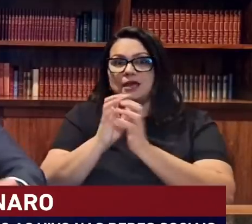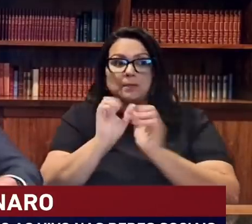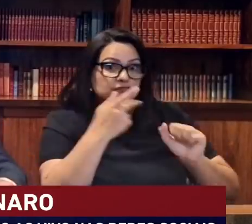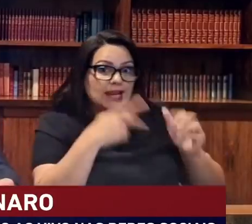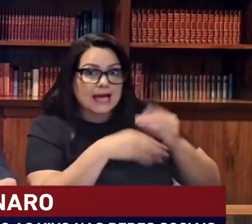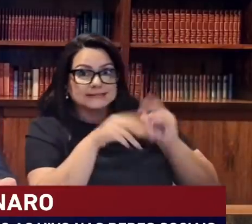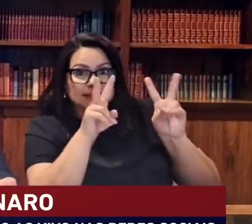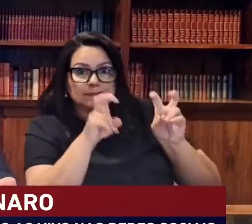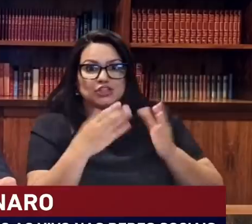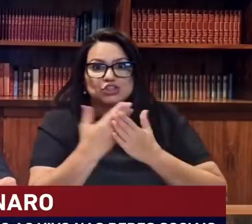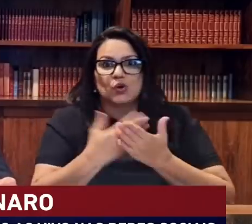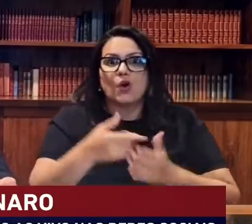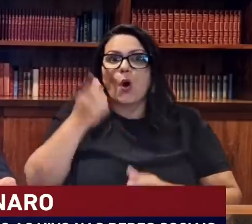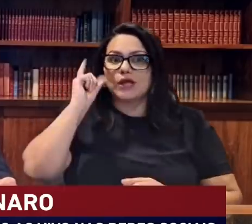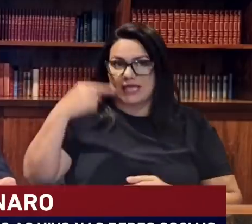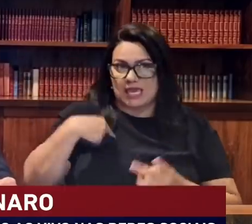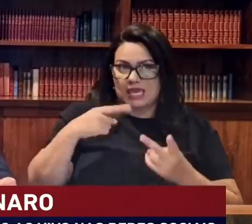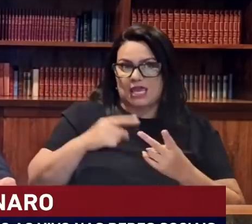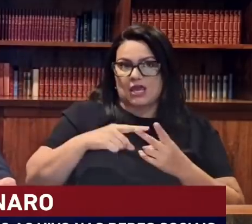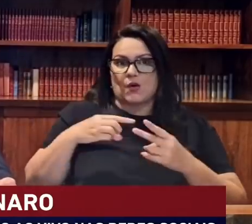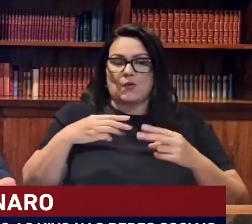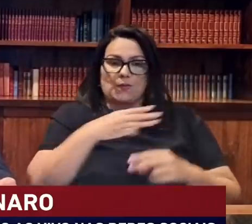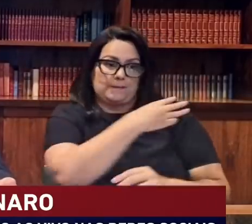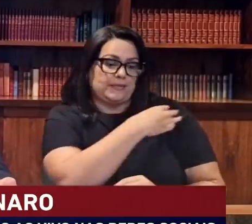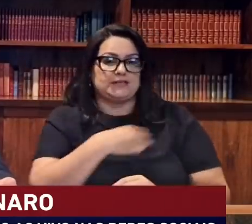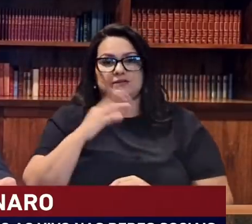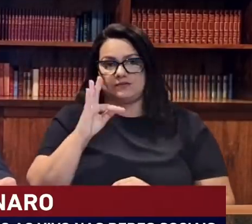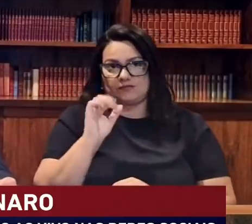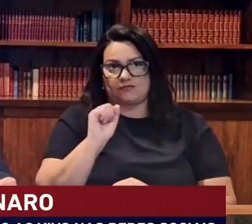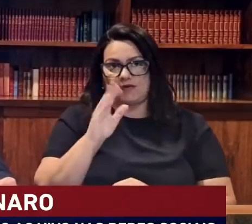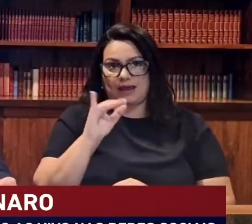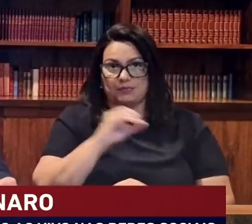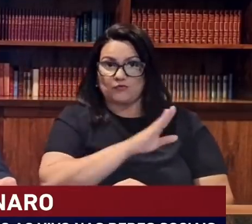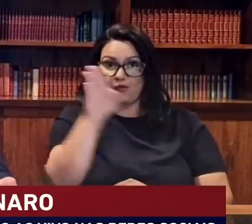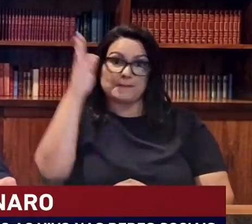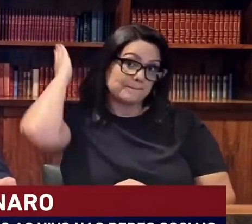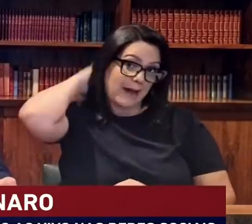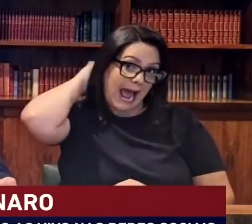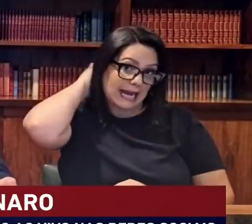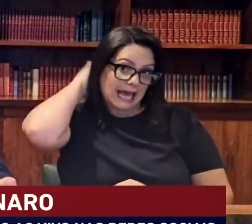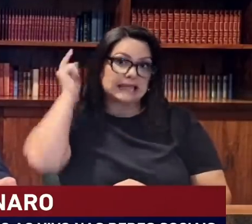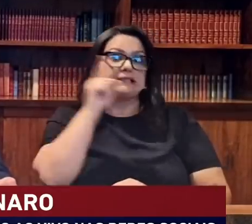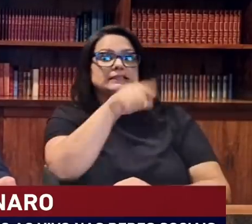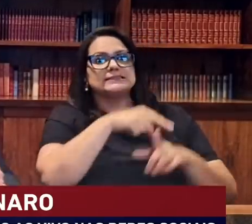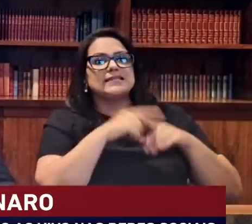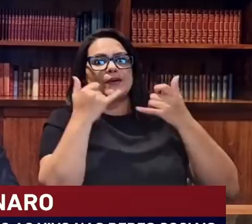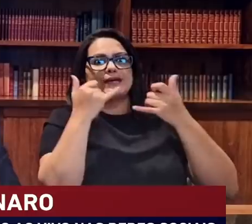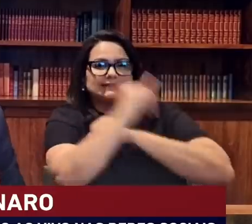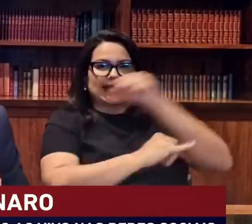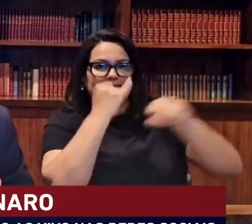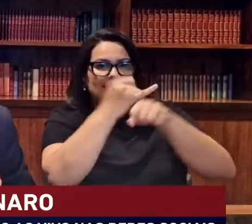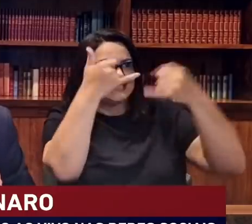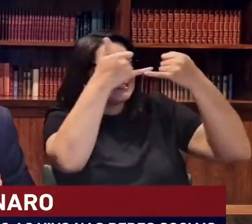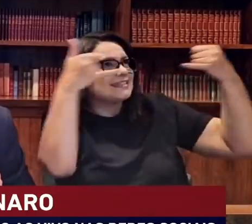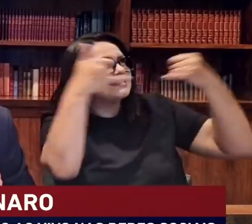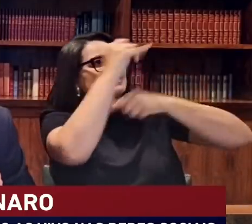escola? Claro. Ontem eu e o ministro Fábio fomos ao Pará. Ele entregou mais 2 mil pontos de internet para o Pará. Isso quer